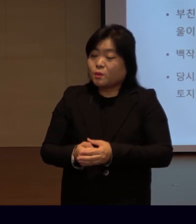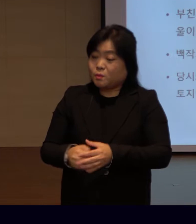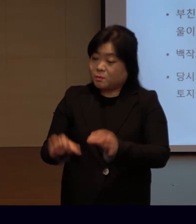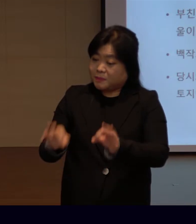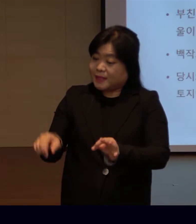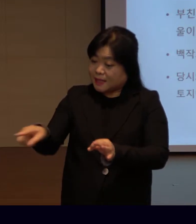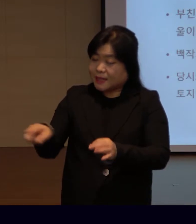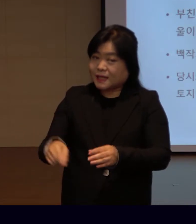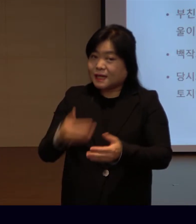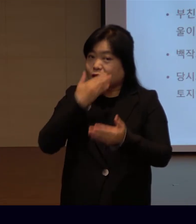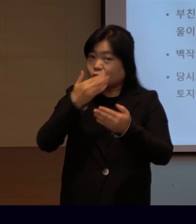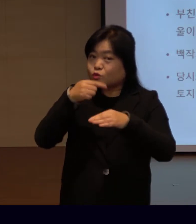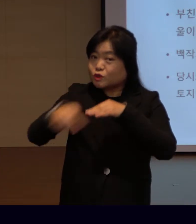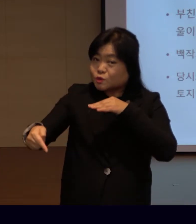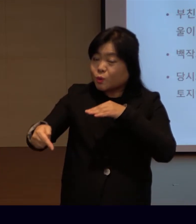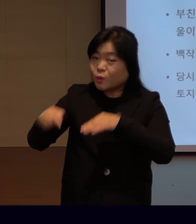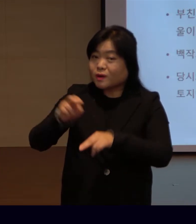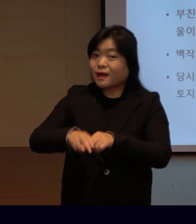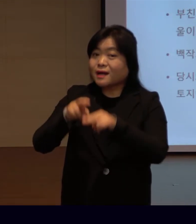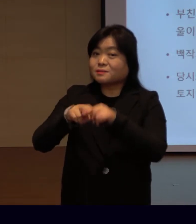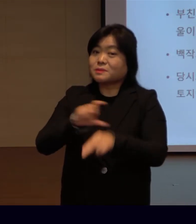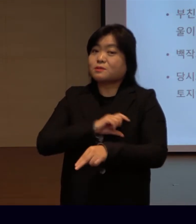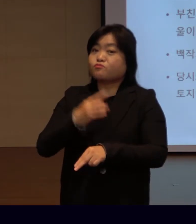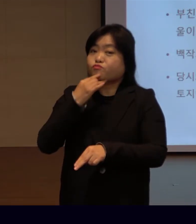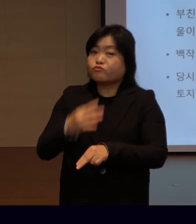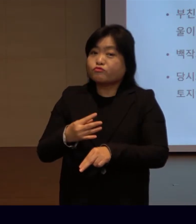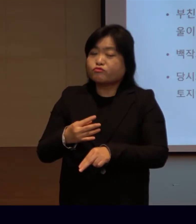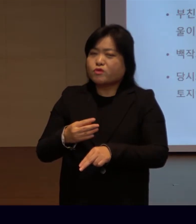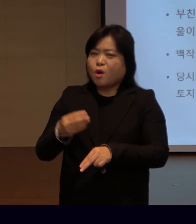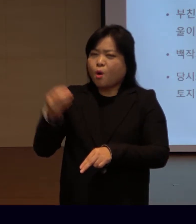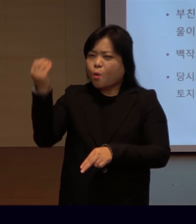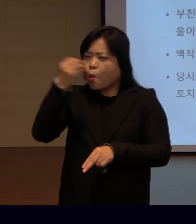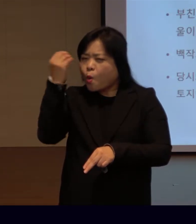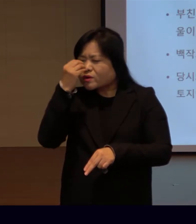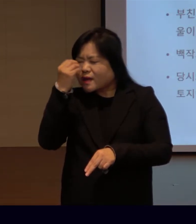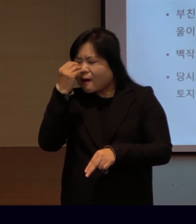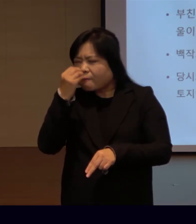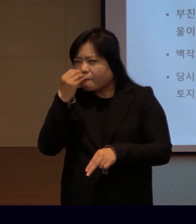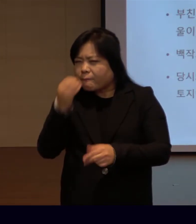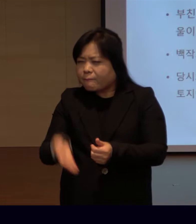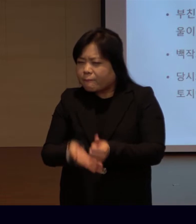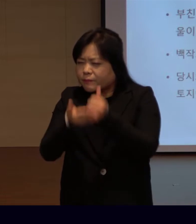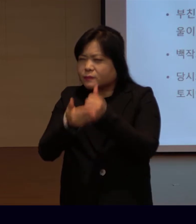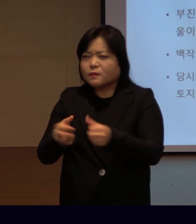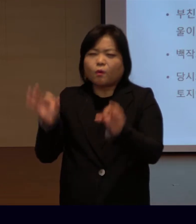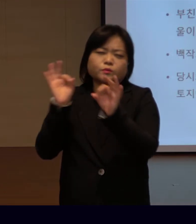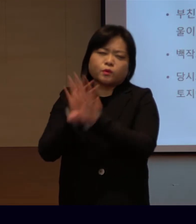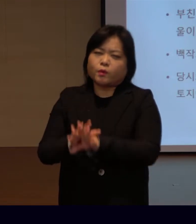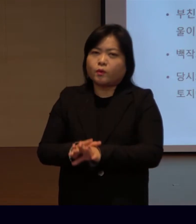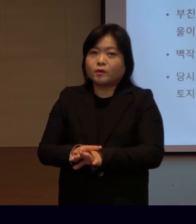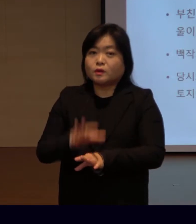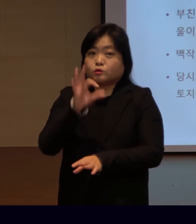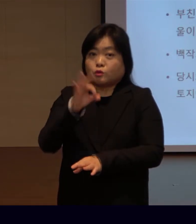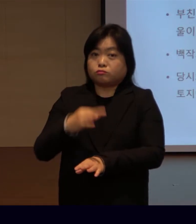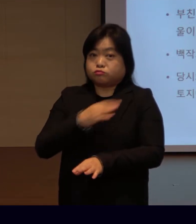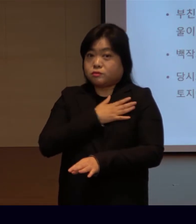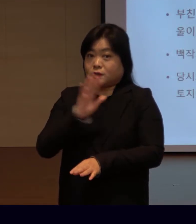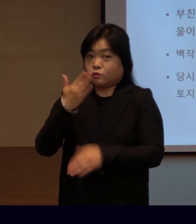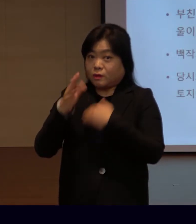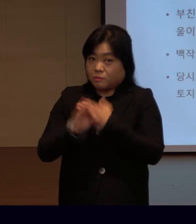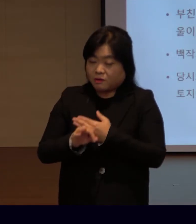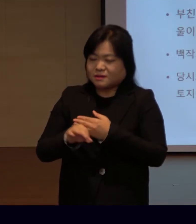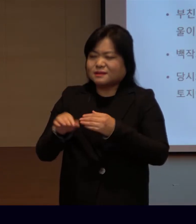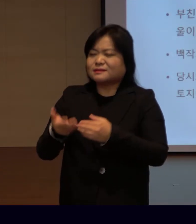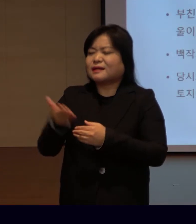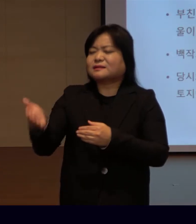이젠 귀족 계급이 있을 뿐 귀족의 고귀함은 없어요. 재산을 가지게 될 때 당신들은